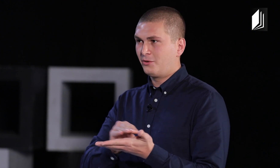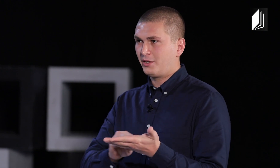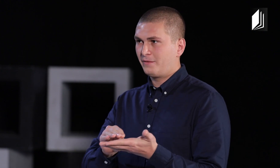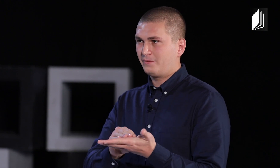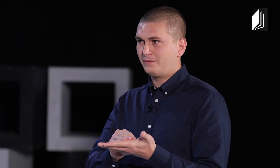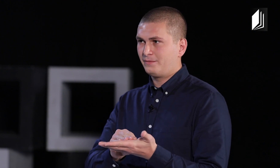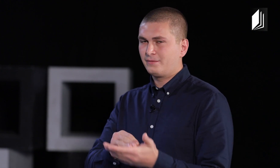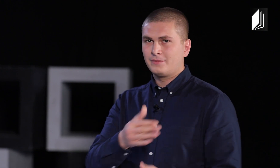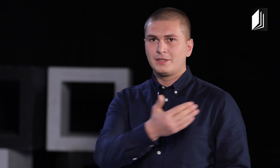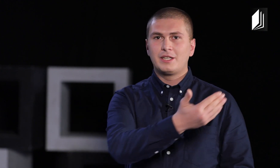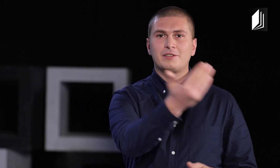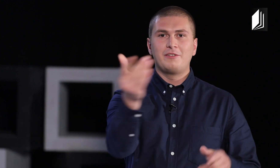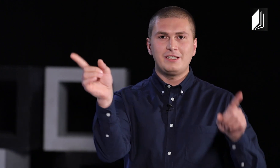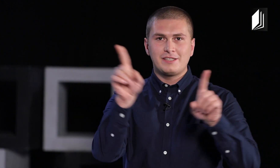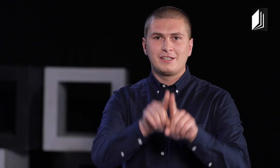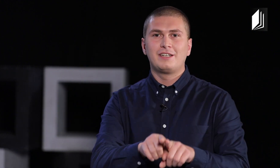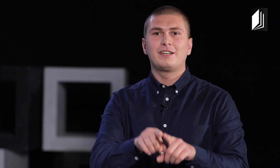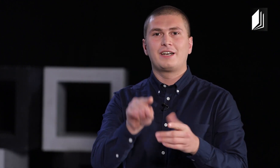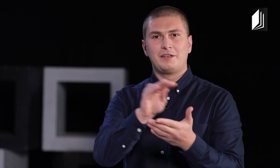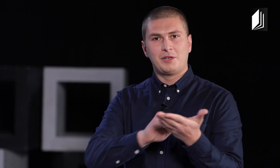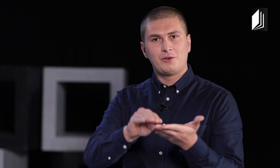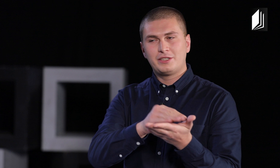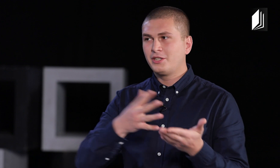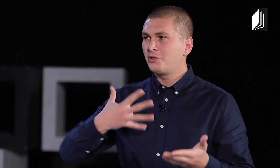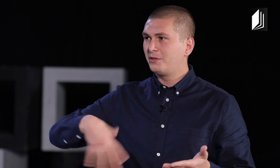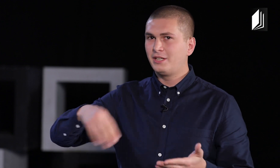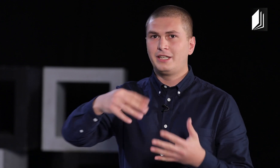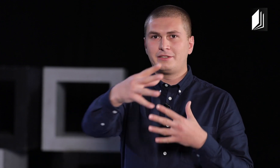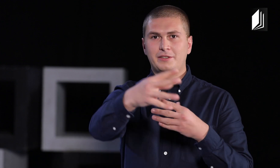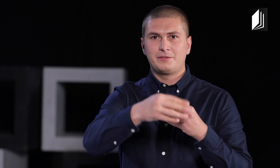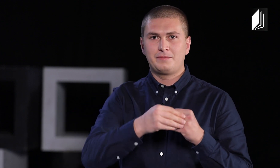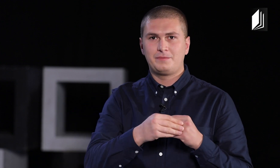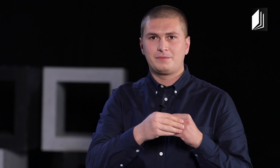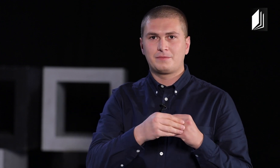გაიმეორე. თქვენც გაიმეორეთ ჩვენთან ერთად.